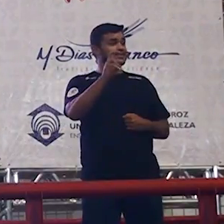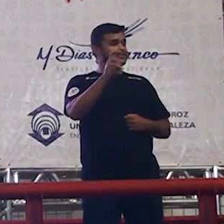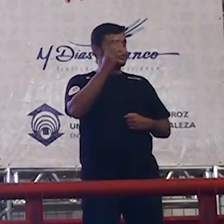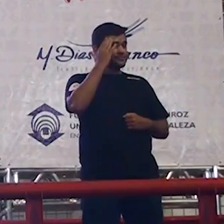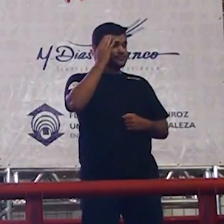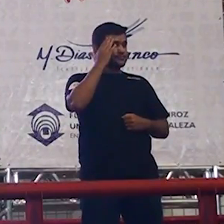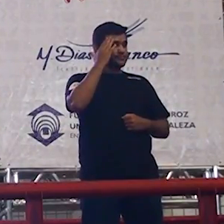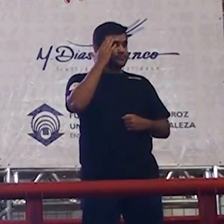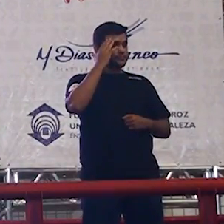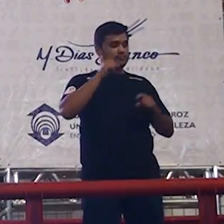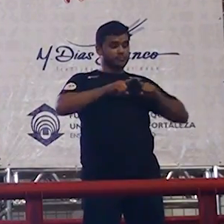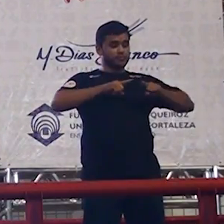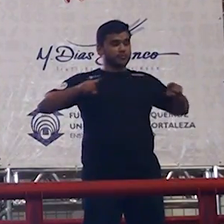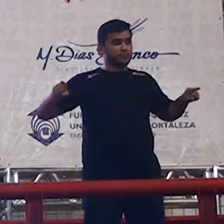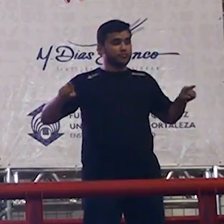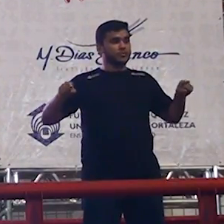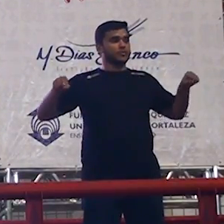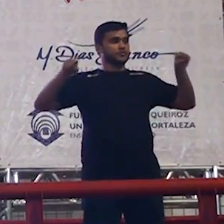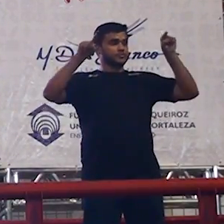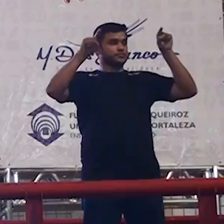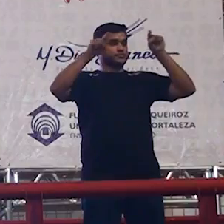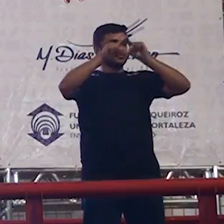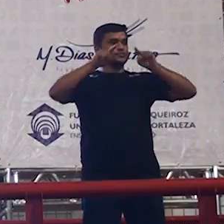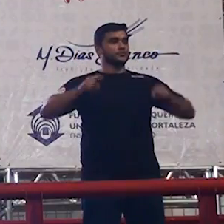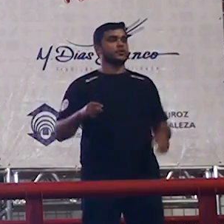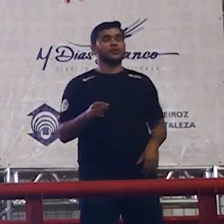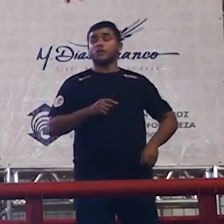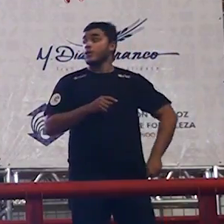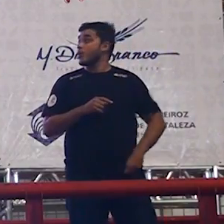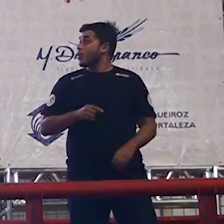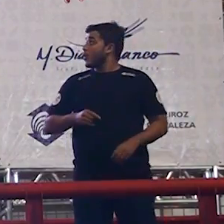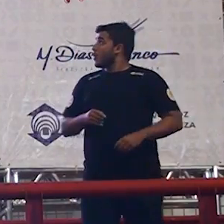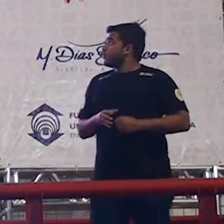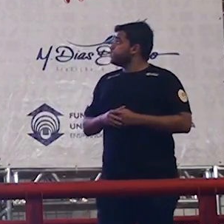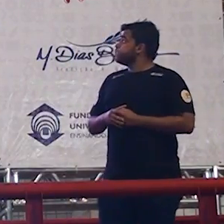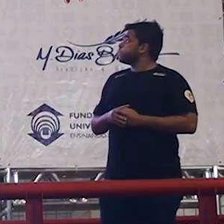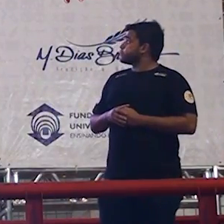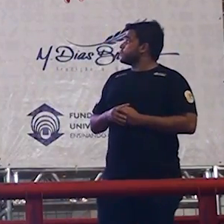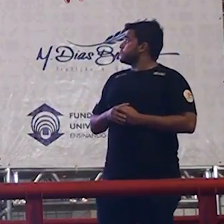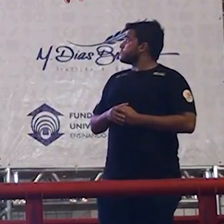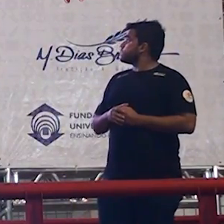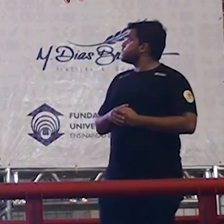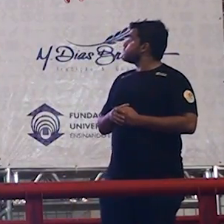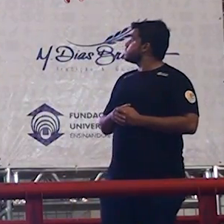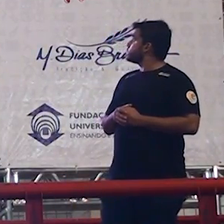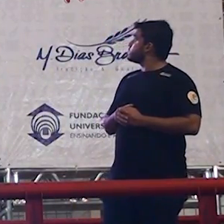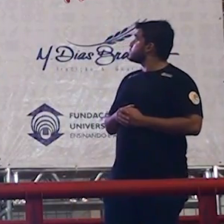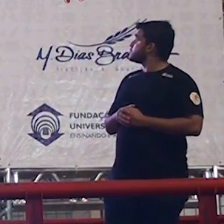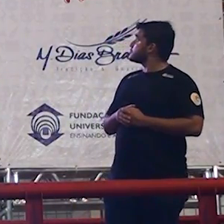trapézio é isósceles. Aí vamos para outra figura agora. Vou passar a diagonal.